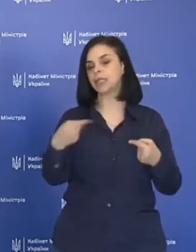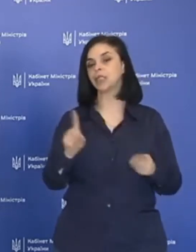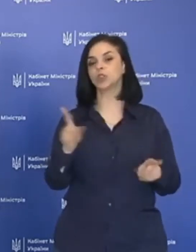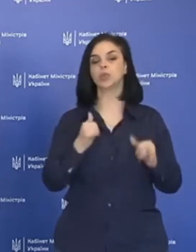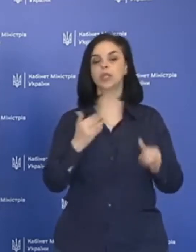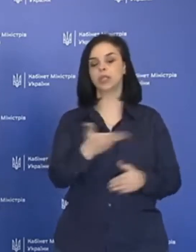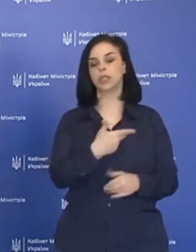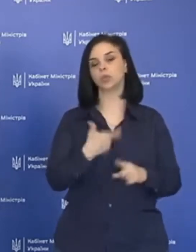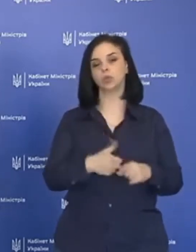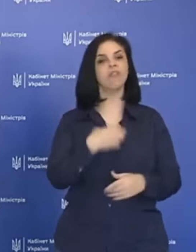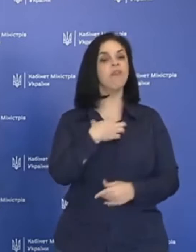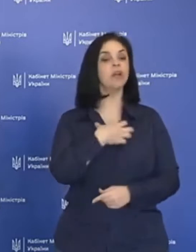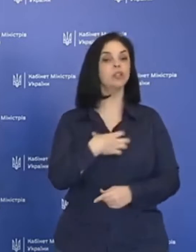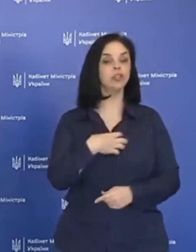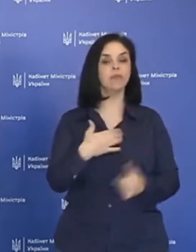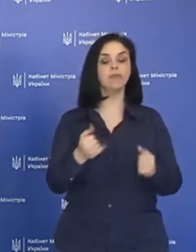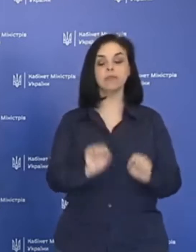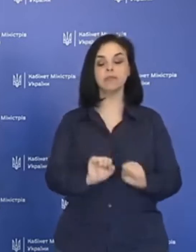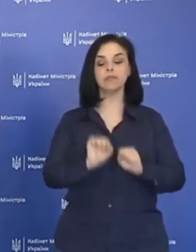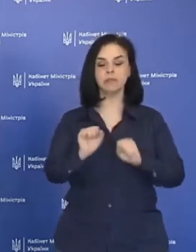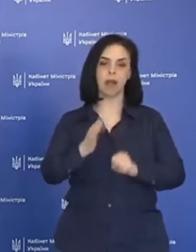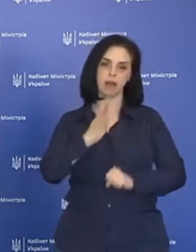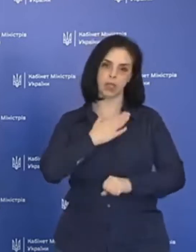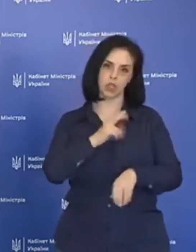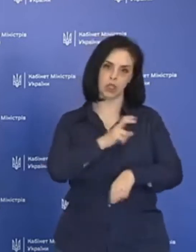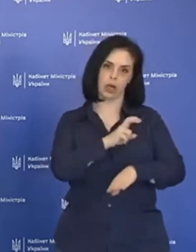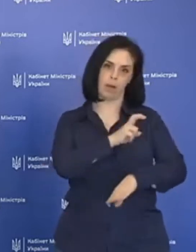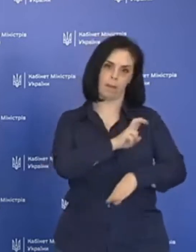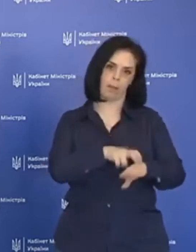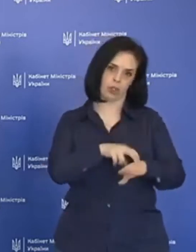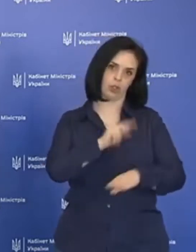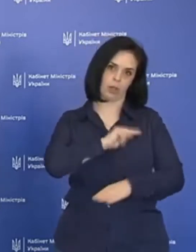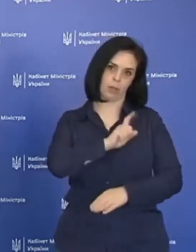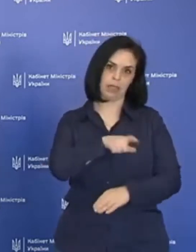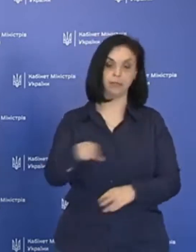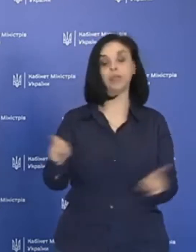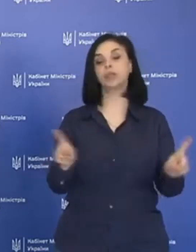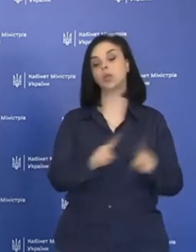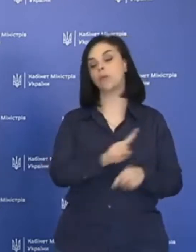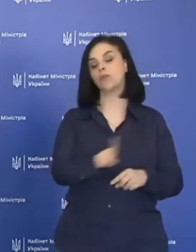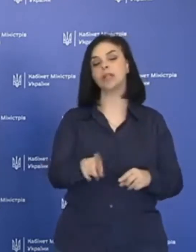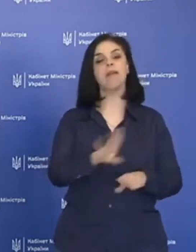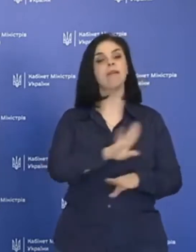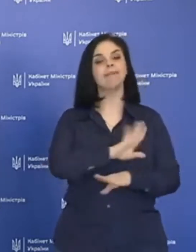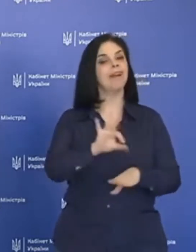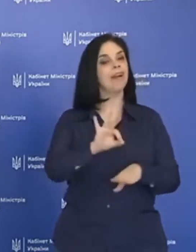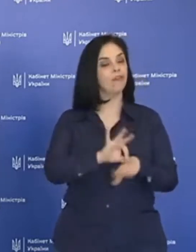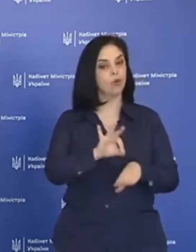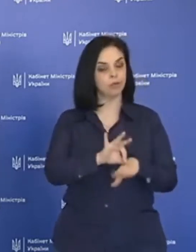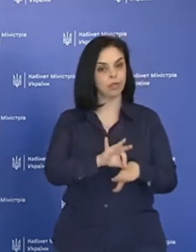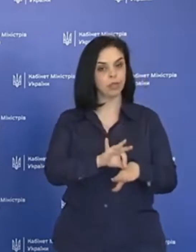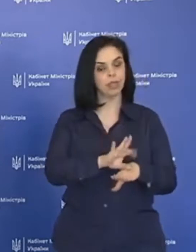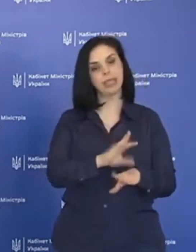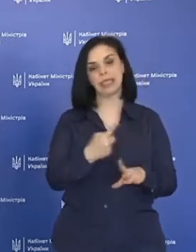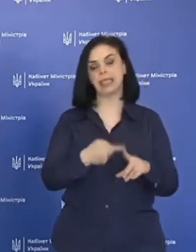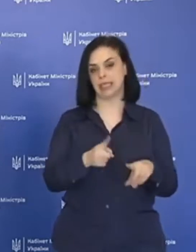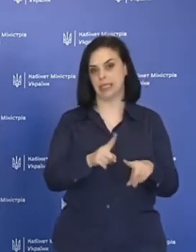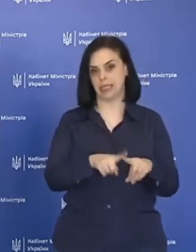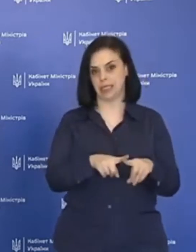що для нас дуже важливо захист наших медичних працівників, щоб вони не хворіли, і